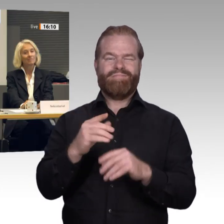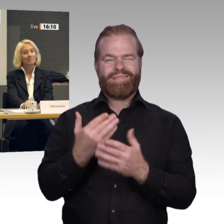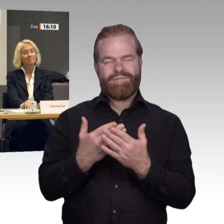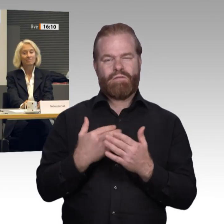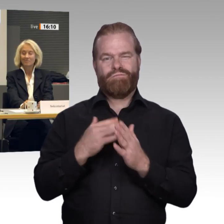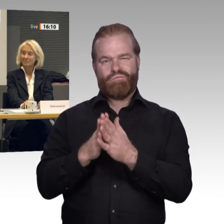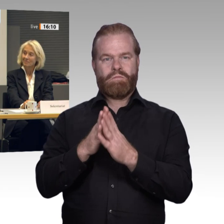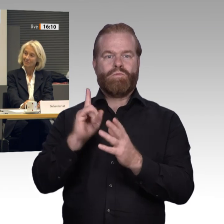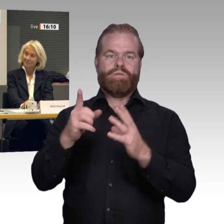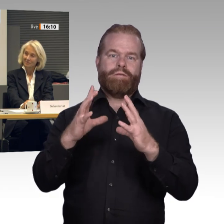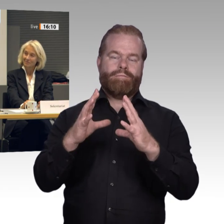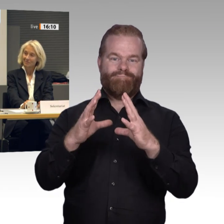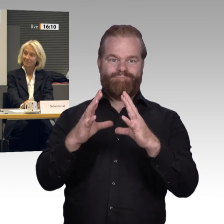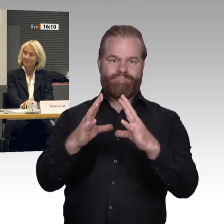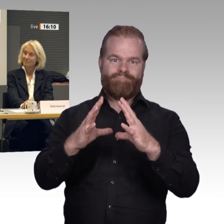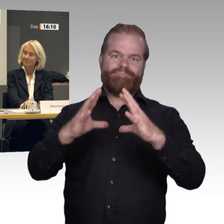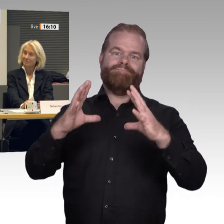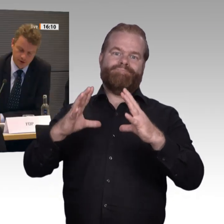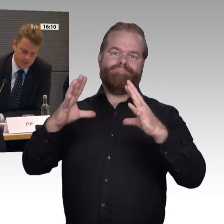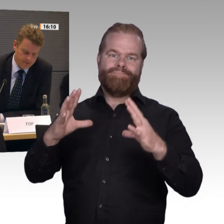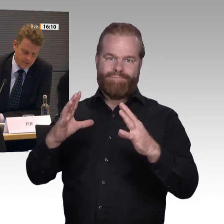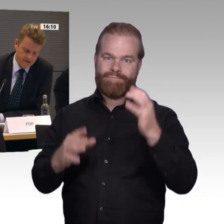Frau Bessenich. Herr Beek.